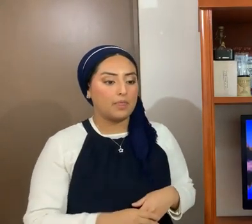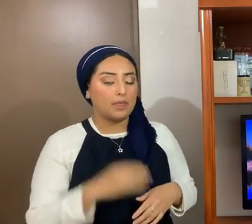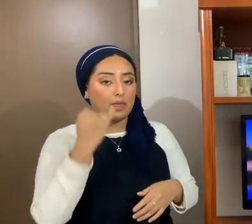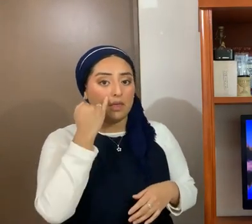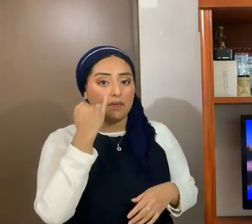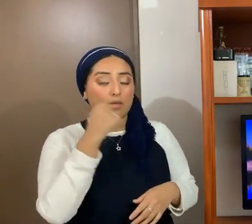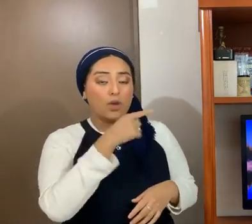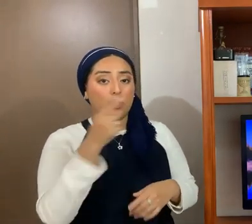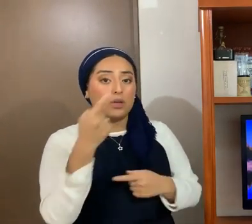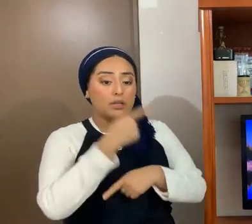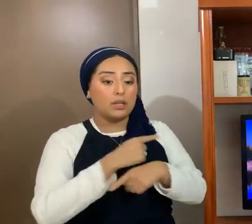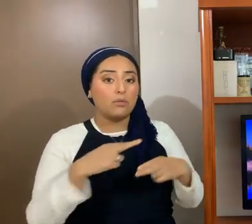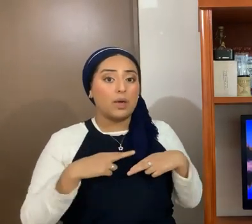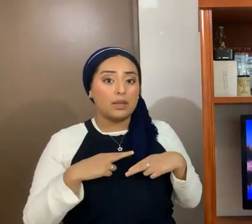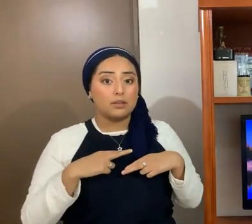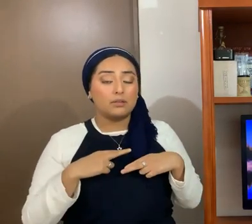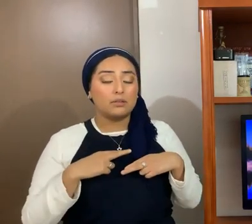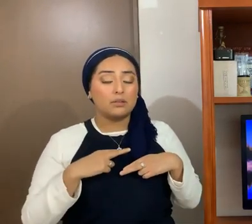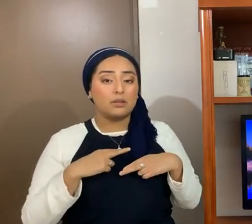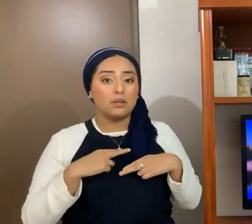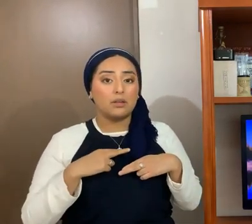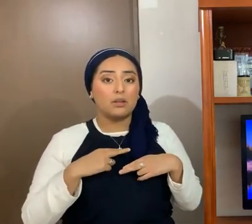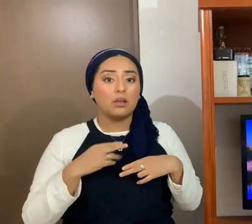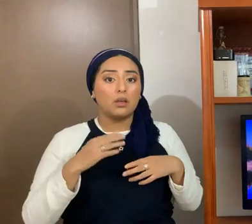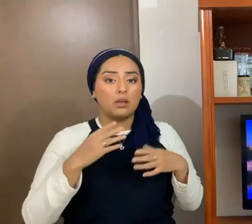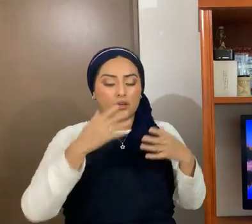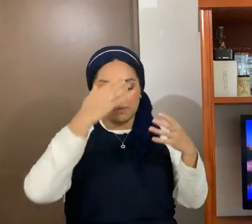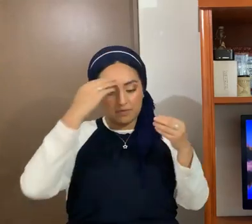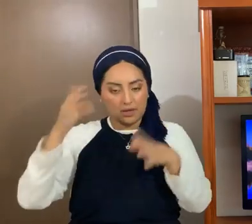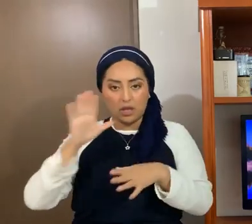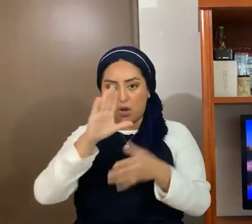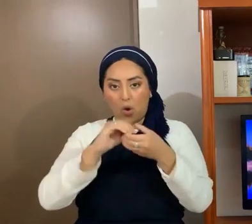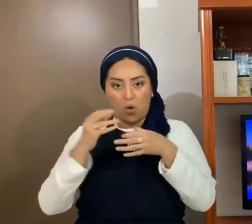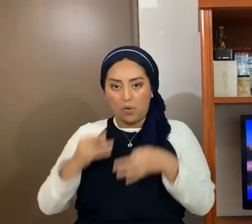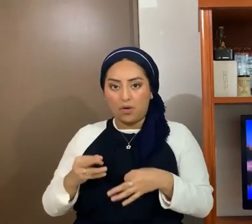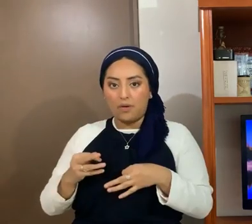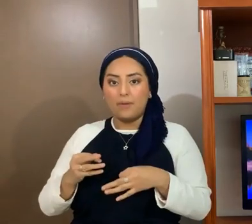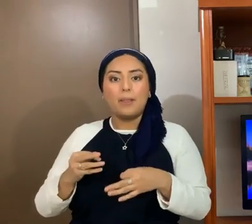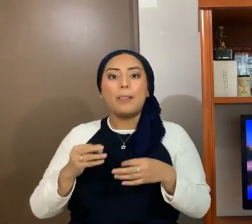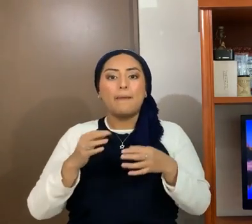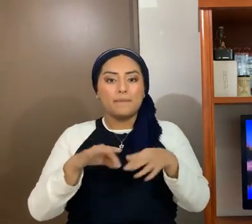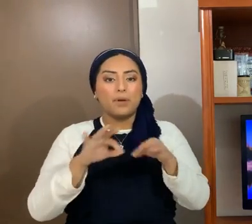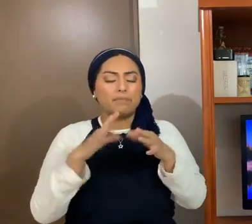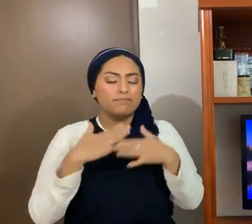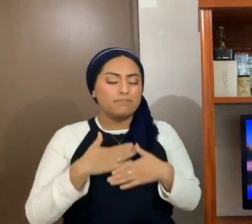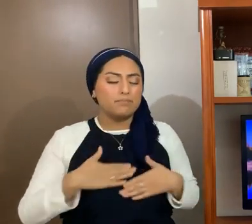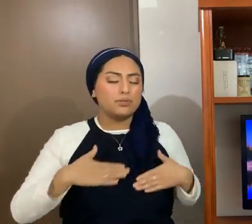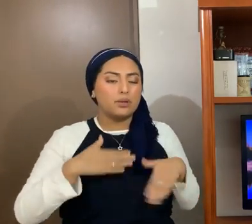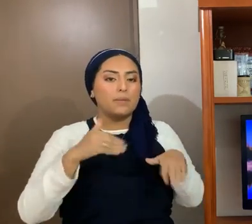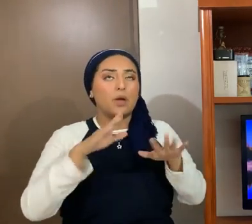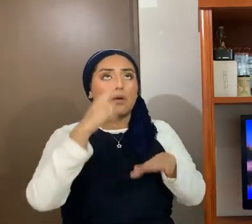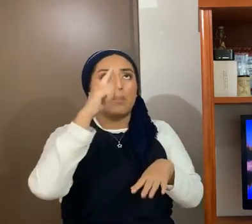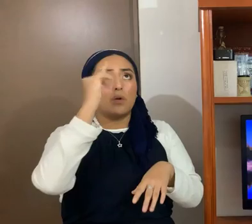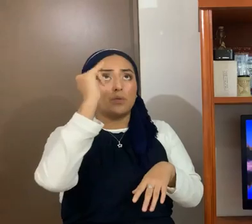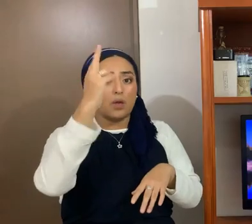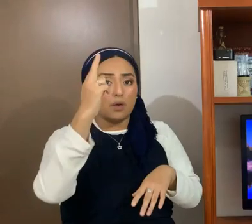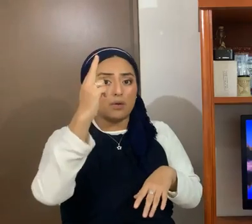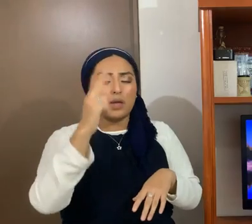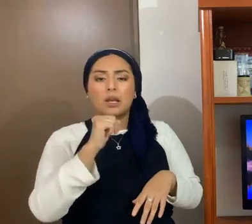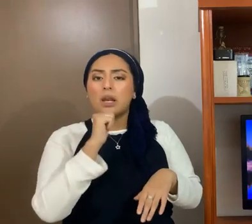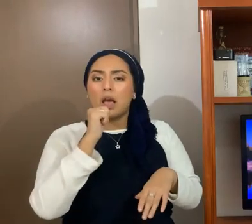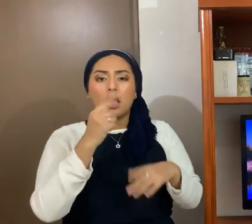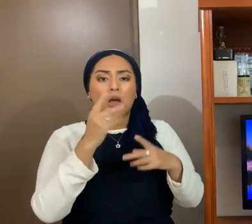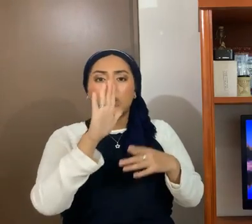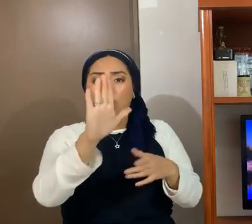día de reposo tu pie de hacer tu voluntad en mi día Kadosh, mi día santo, y lo llamares delicia, santo, esplendoroso de Yahweh, y lo venerares no andando en tus